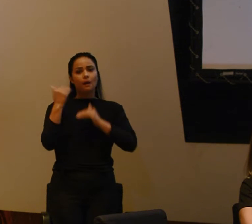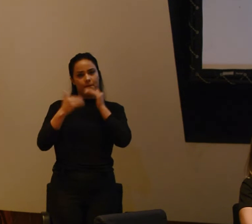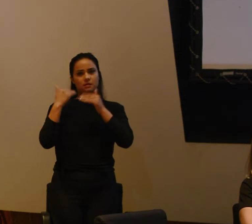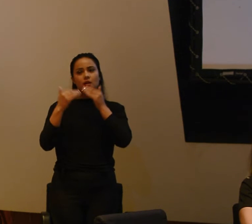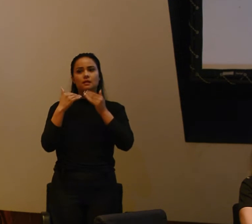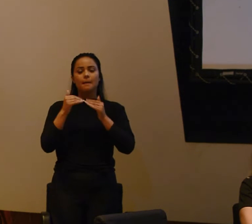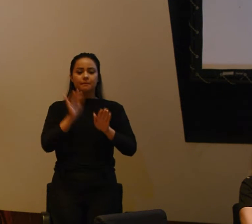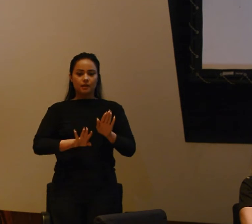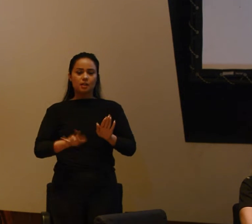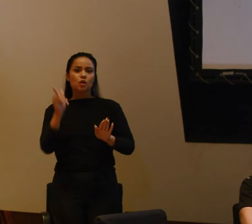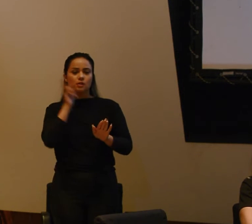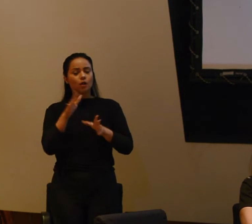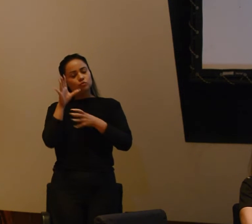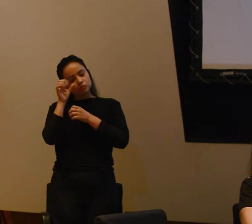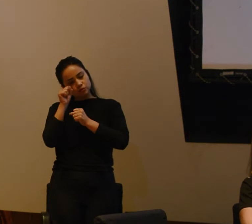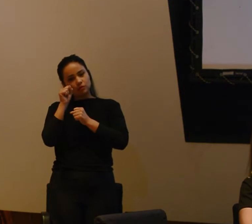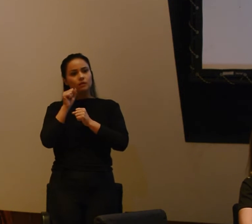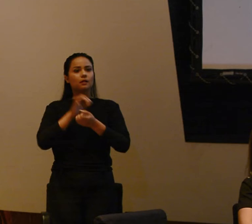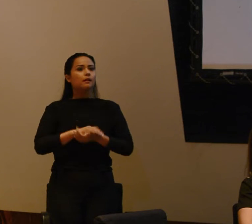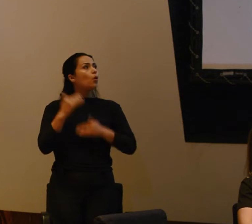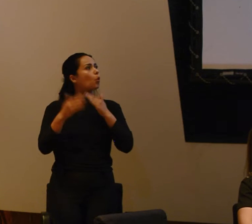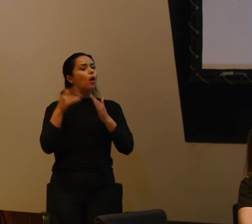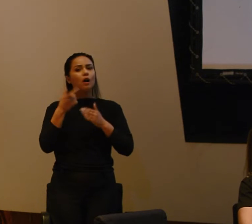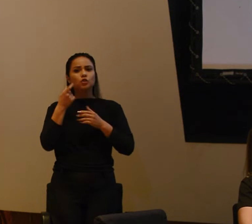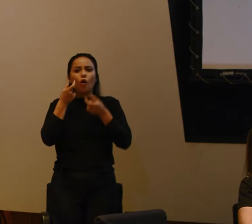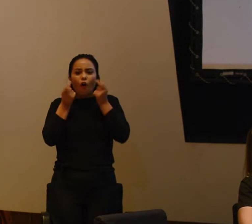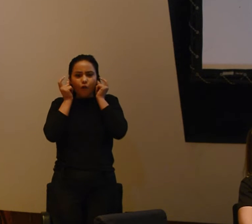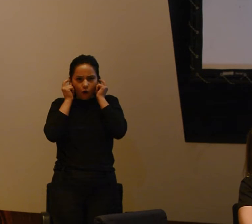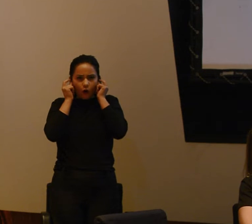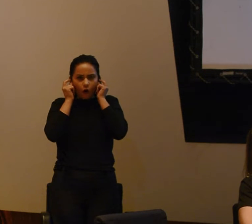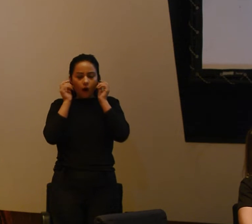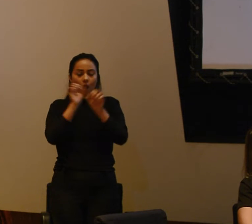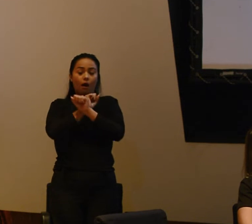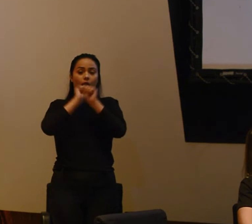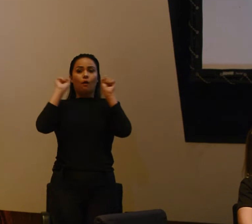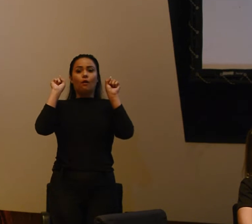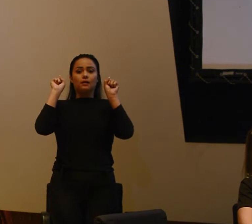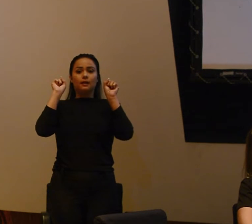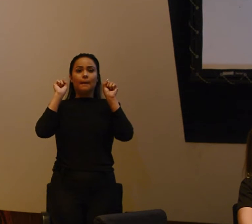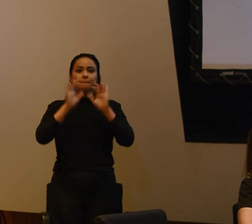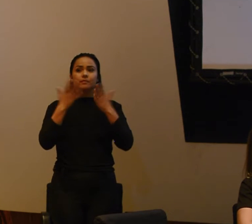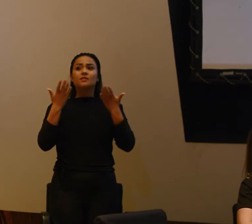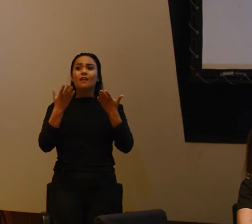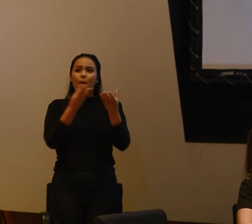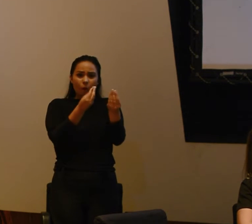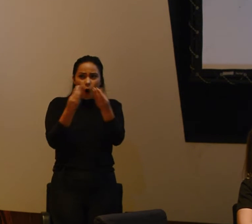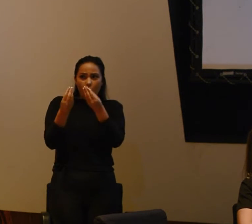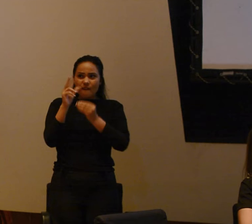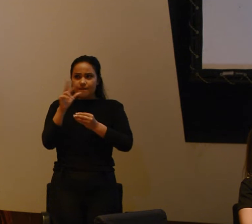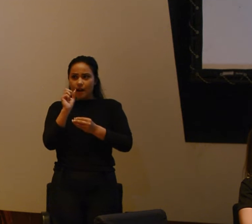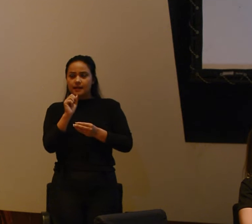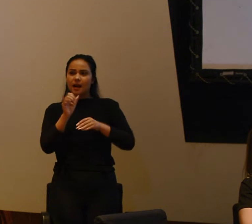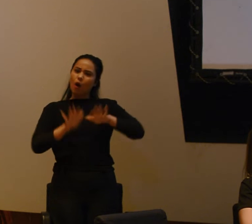processo, quando a criança consegue dormir, mas quando vamos colocar o fone, ela acaba acordando. Então, muitas vezes, ou algumas